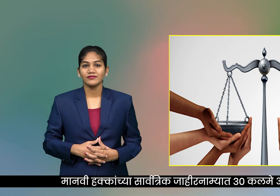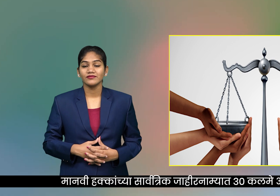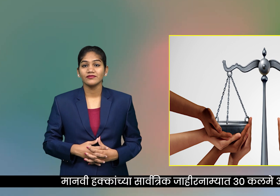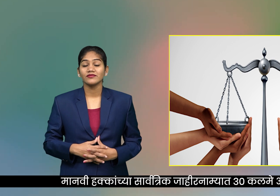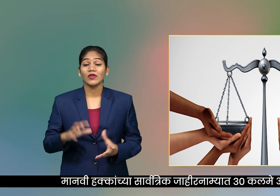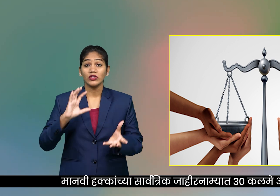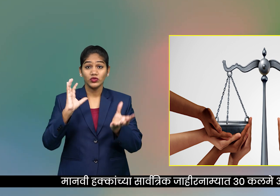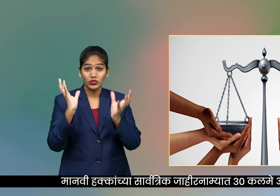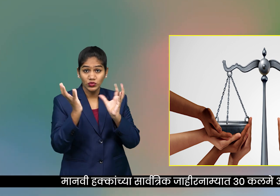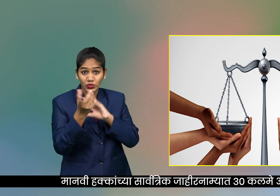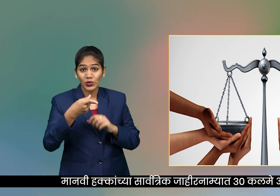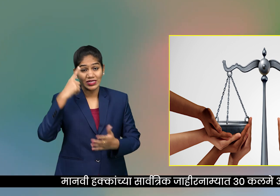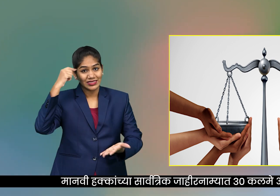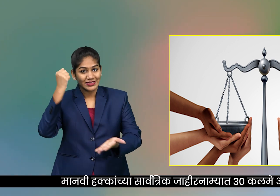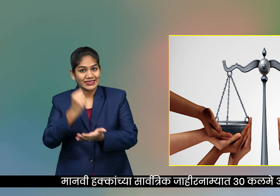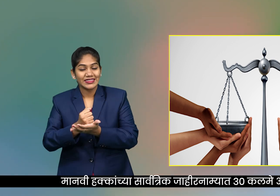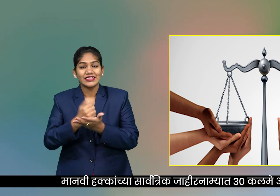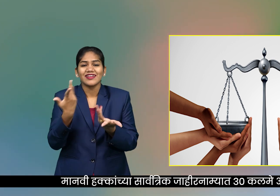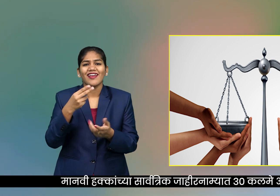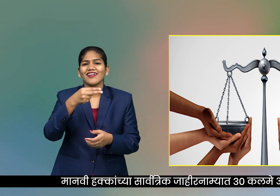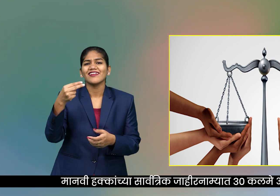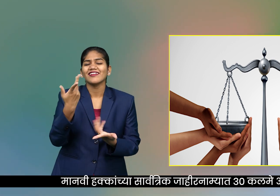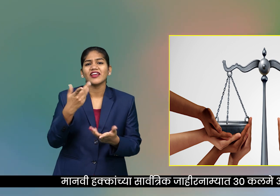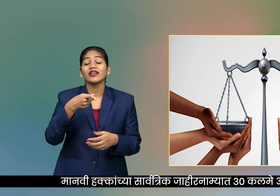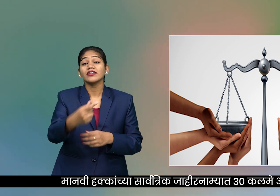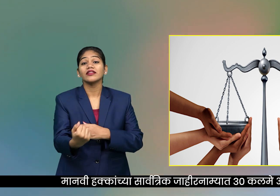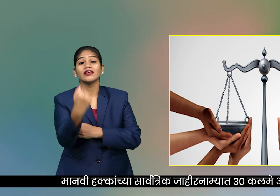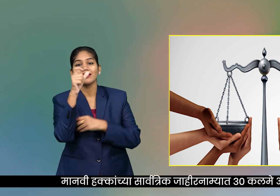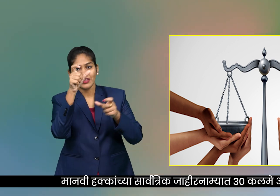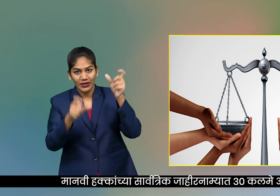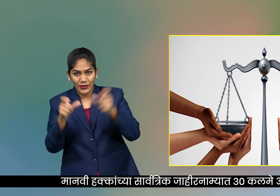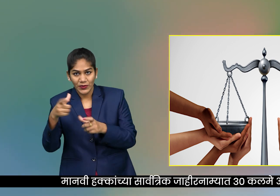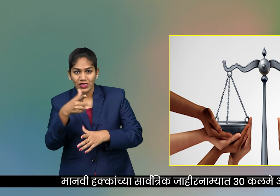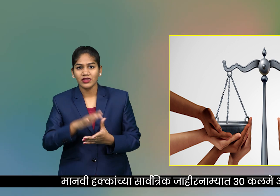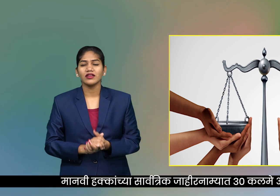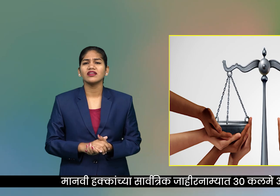मानवी हक्कांच्या सार्वत्रिक जाहीरनाम्यात 30 कलमे आहेत.